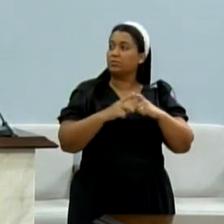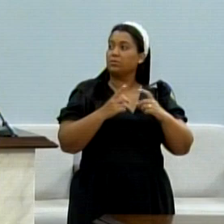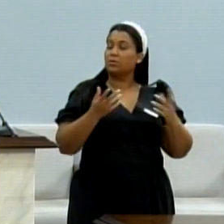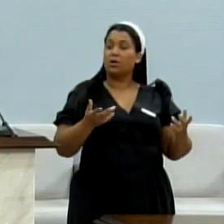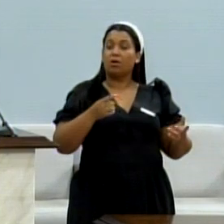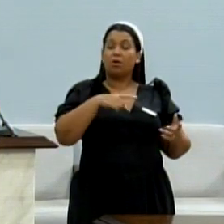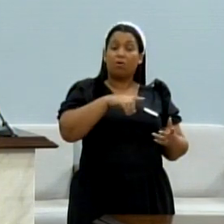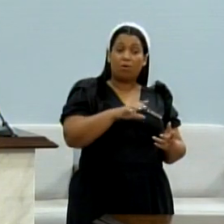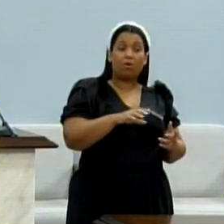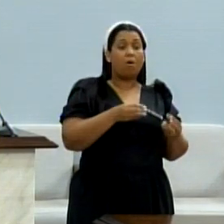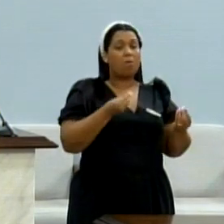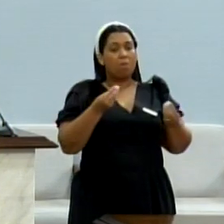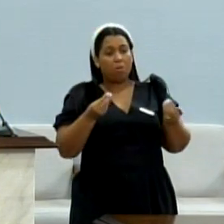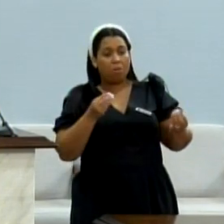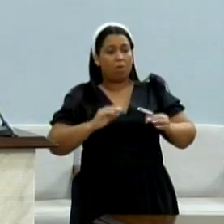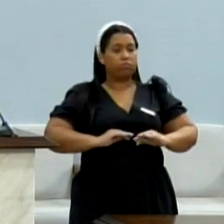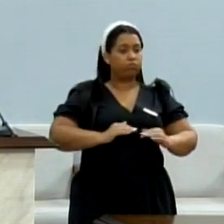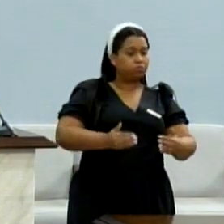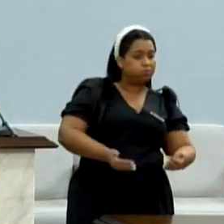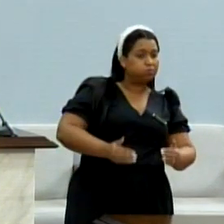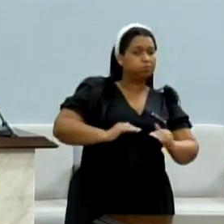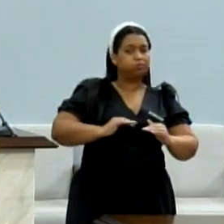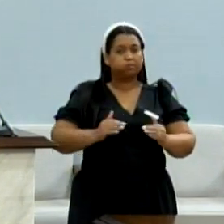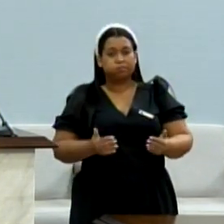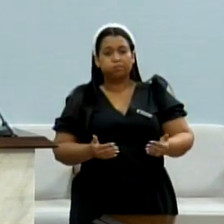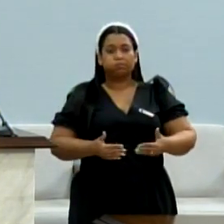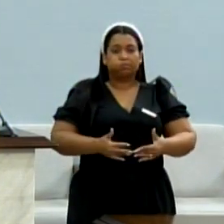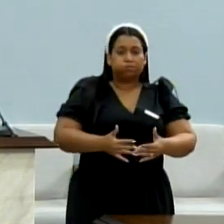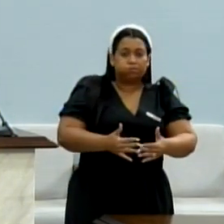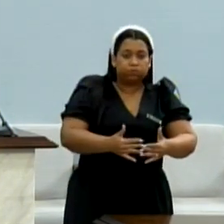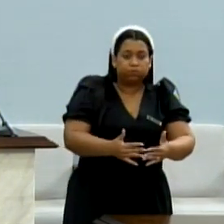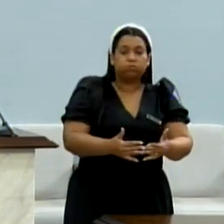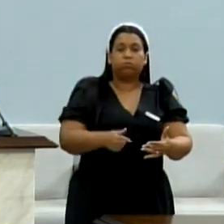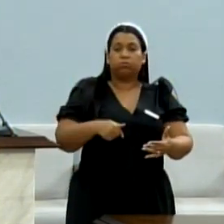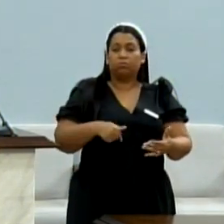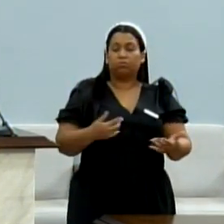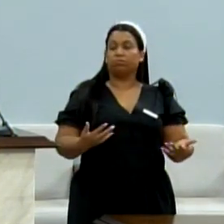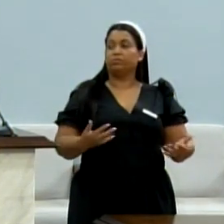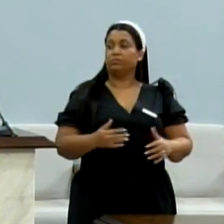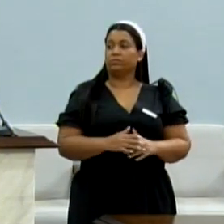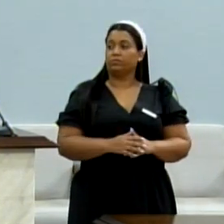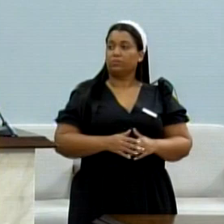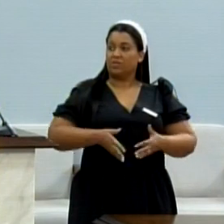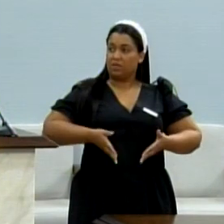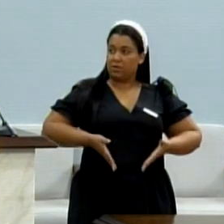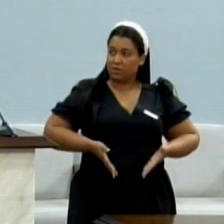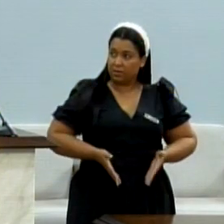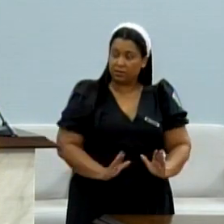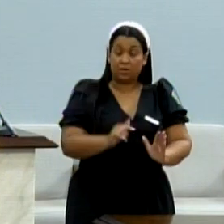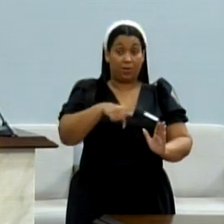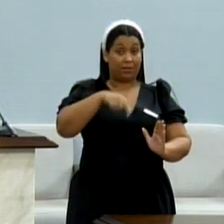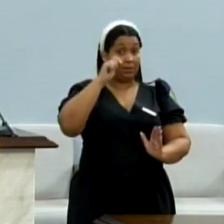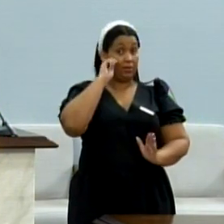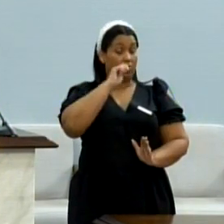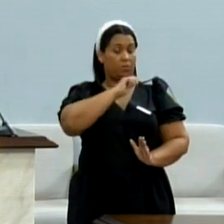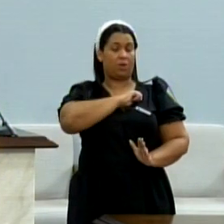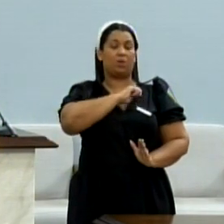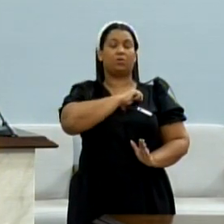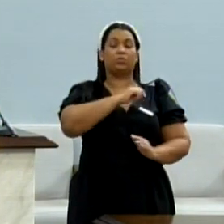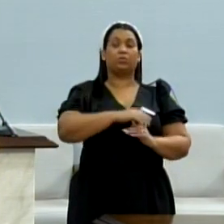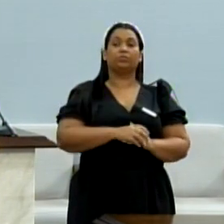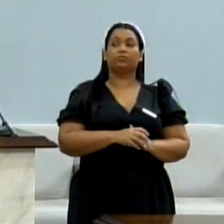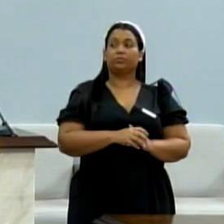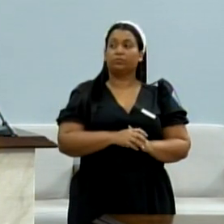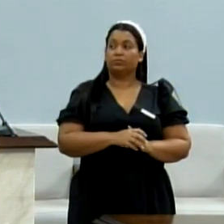falavam para interromper a gestação e tudo mais, falando que eu me assustaria com a imagem dele. Aí, ele nasceu aqui em Rio Preto. E